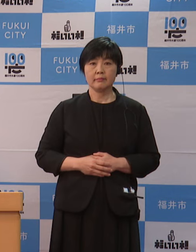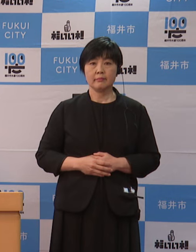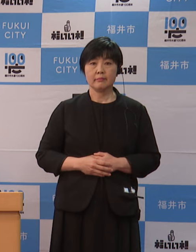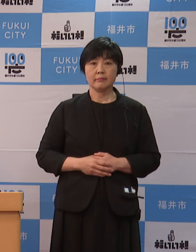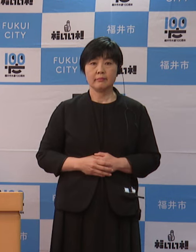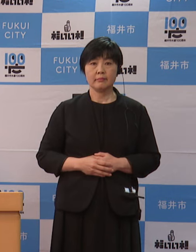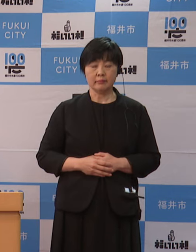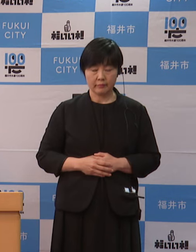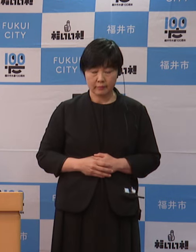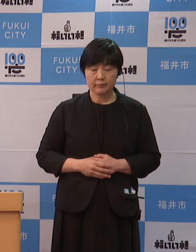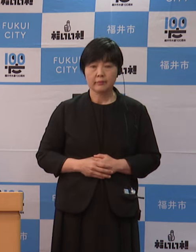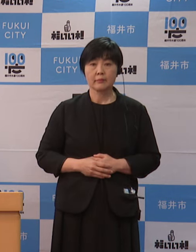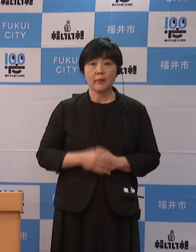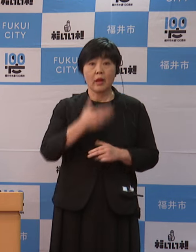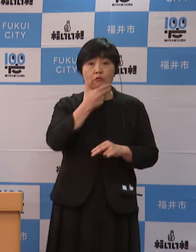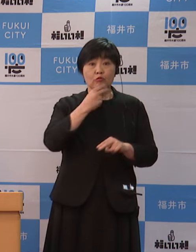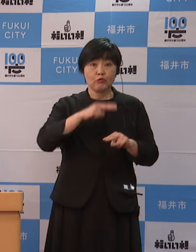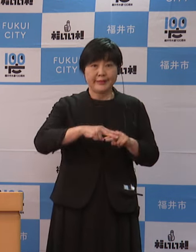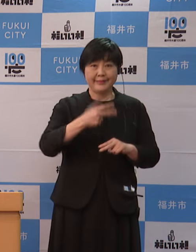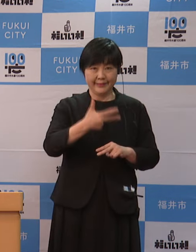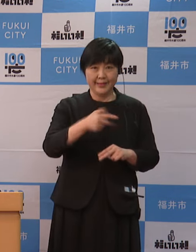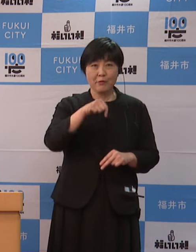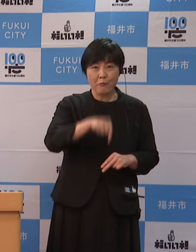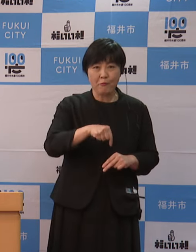それでですね、福井市の方から